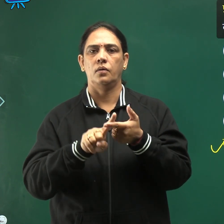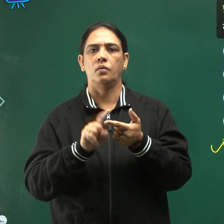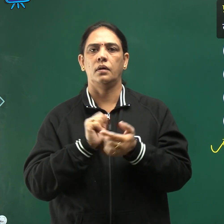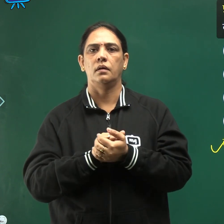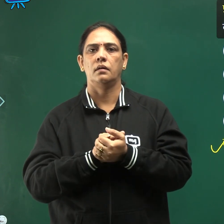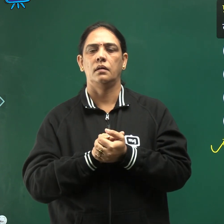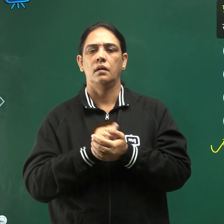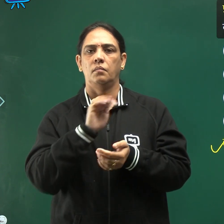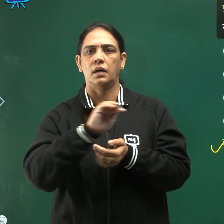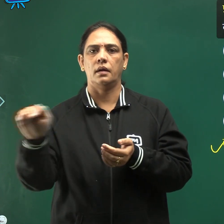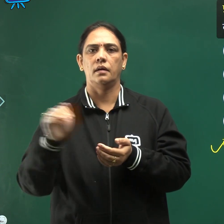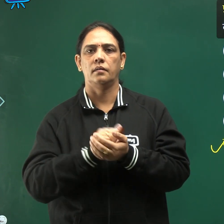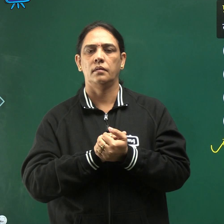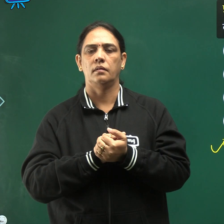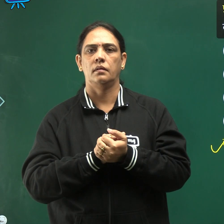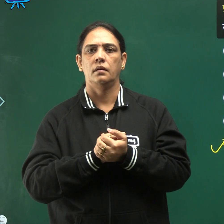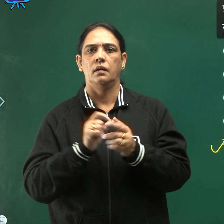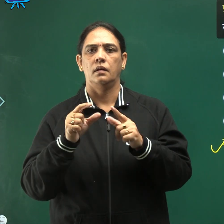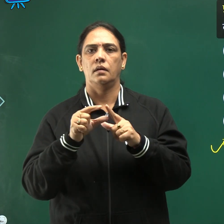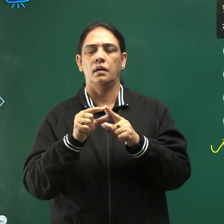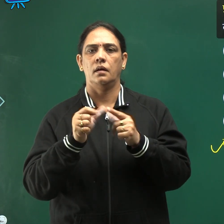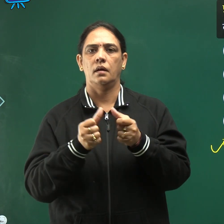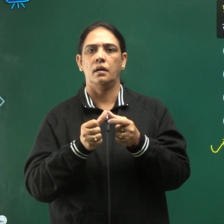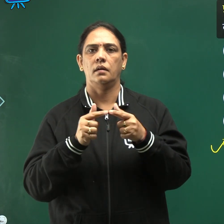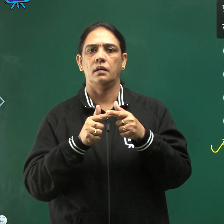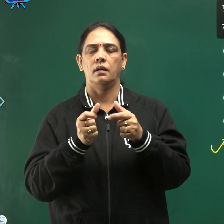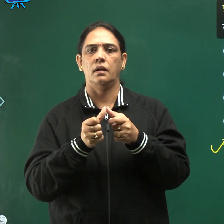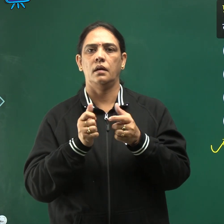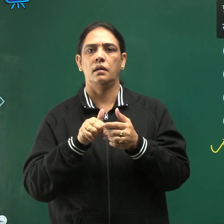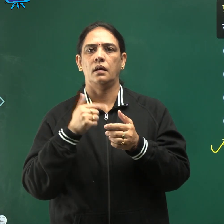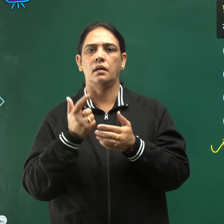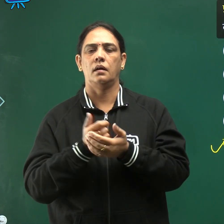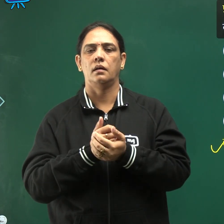योग बटे आंकड़ों की